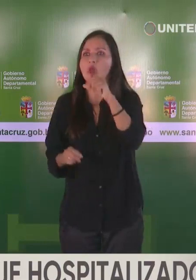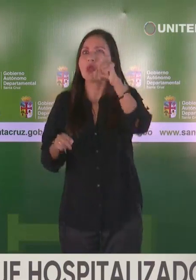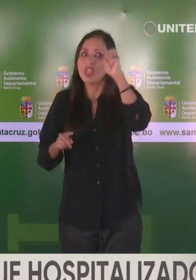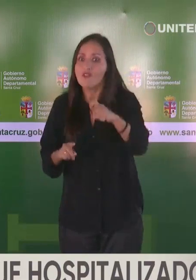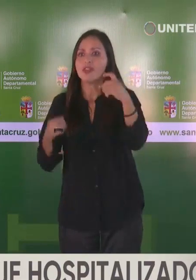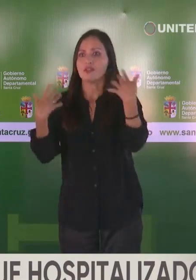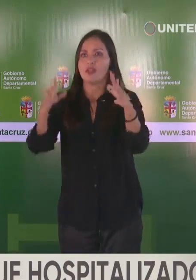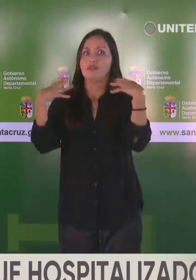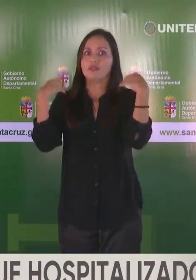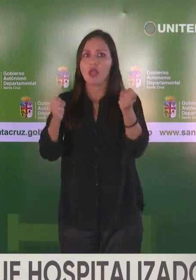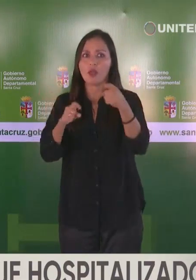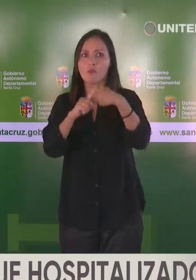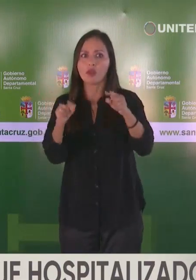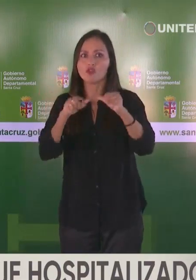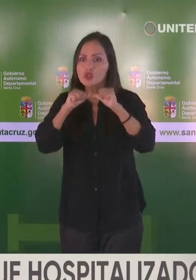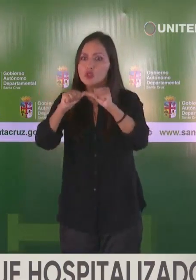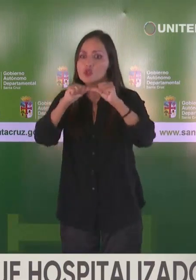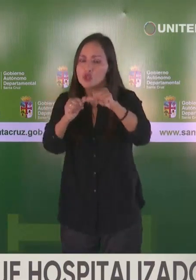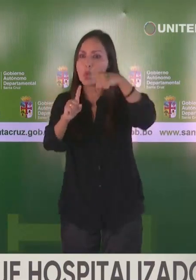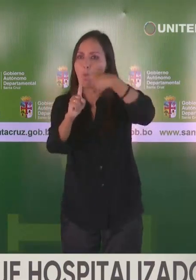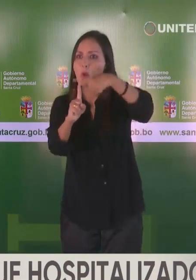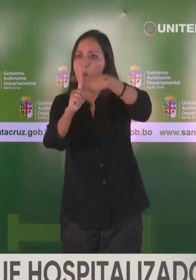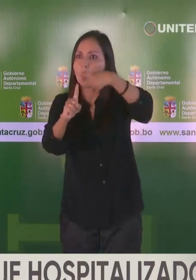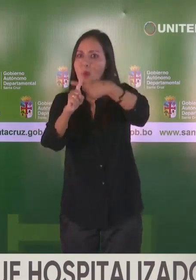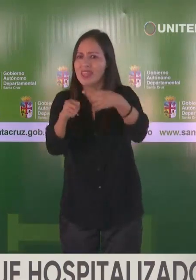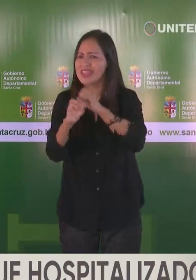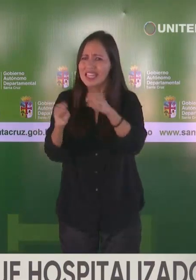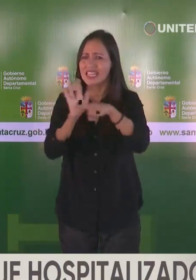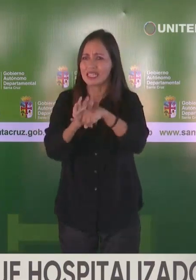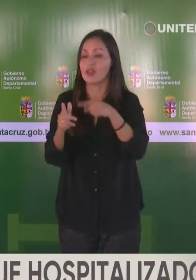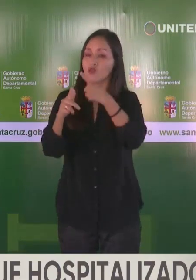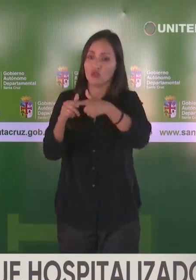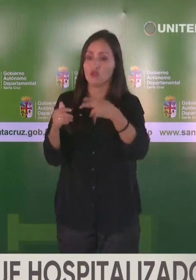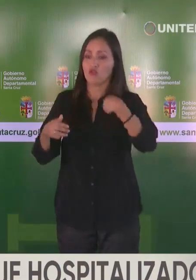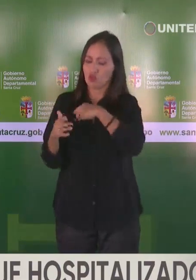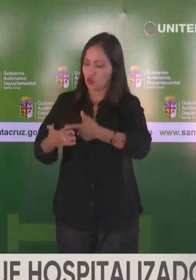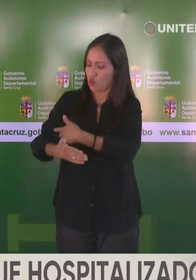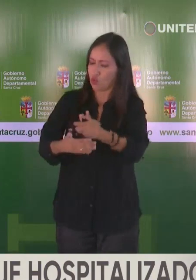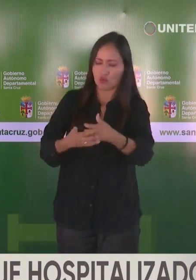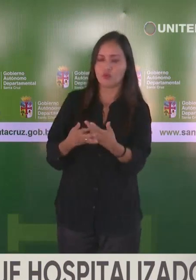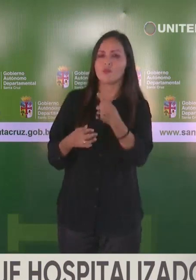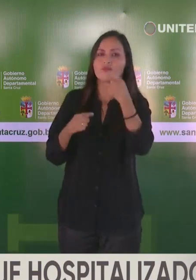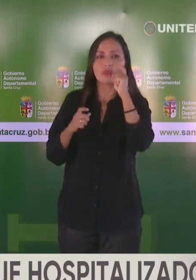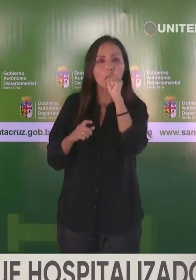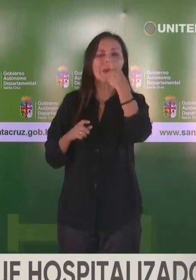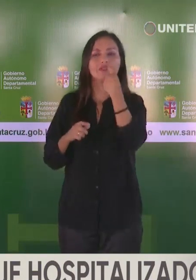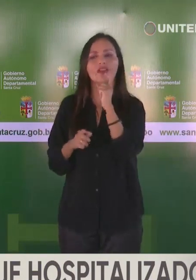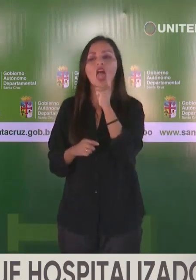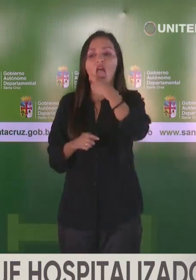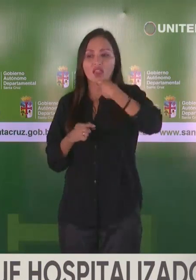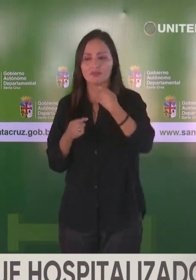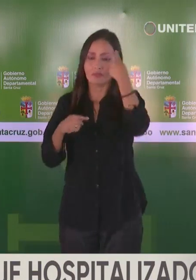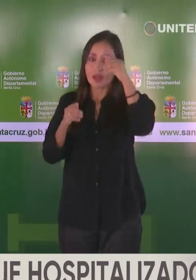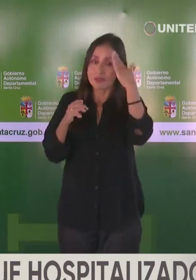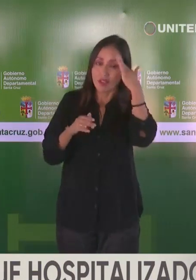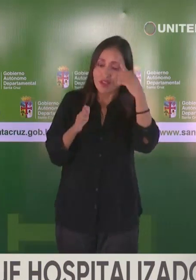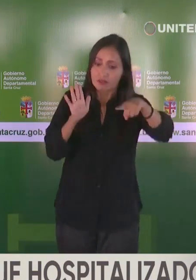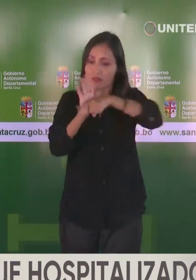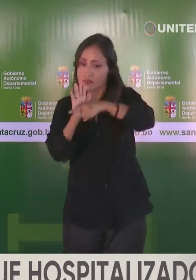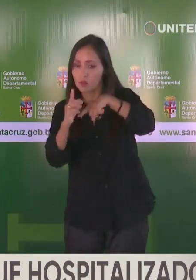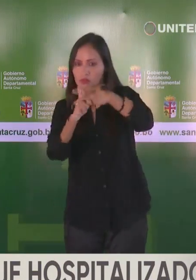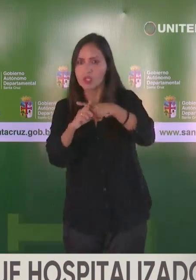están evolucionando, están al completarse la cuarentena, le hacemos pruebas de negatividad o positividad